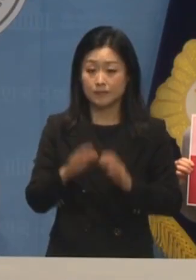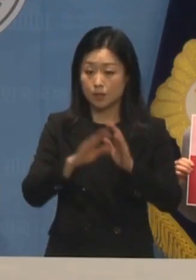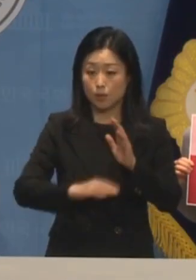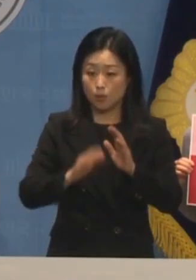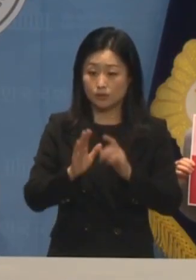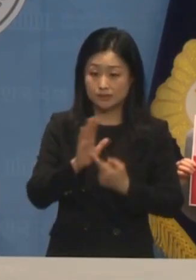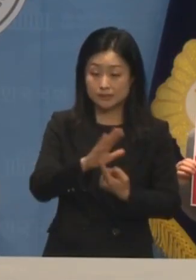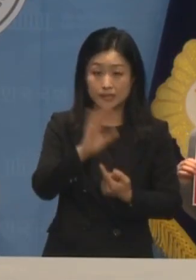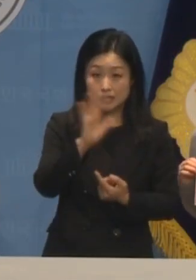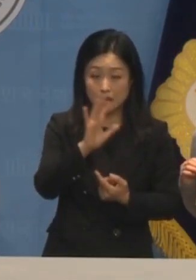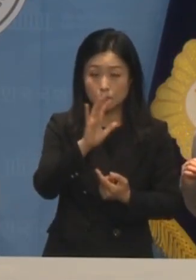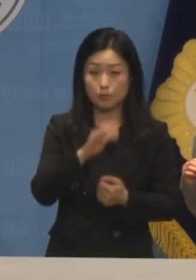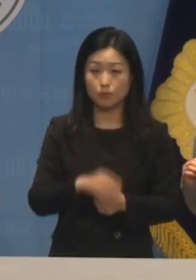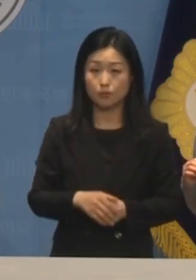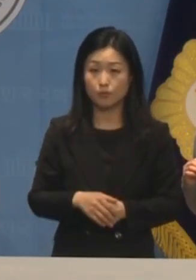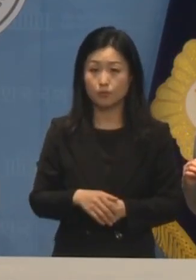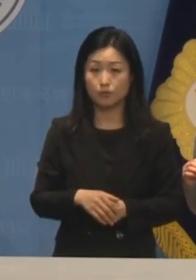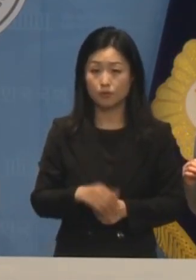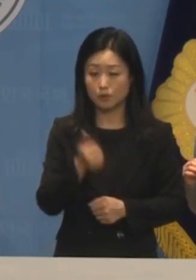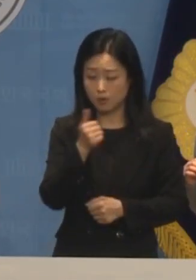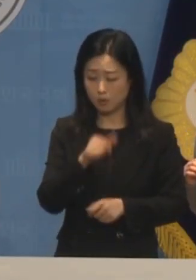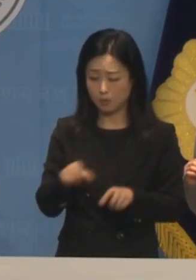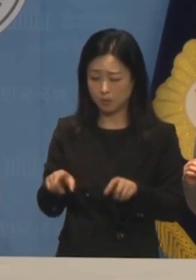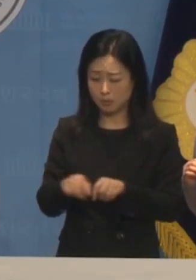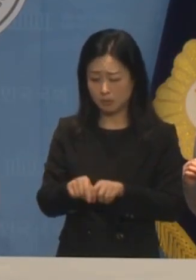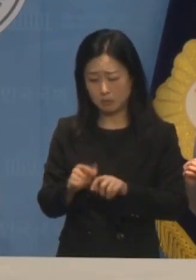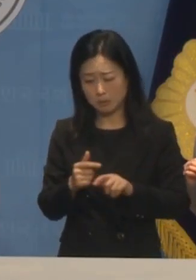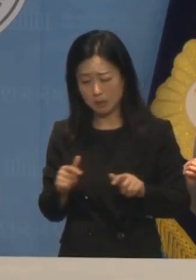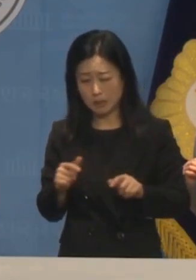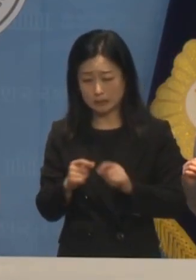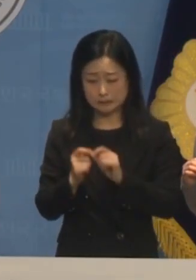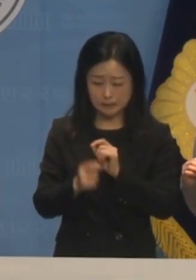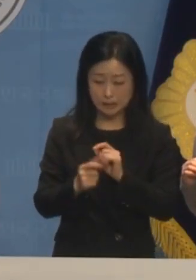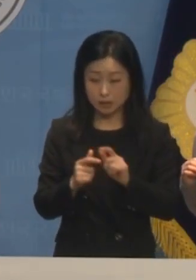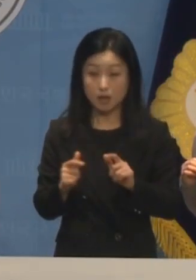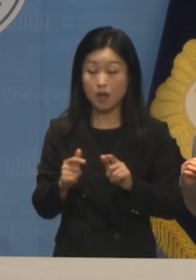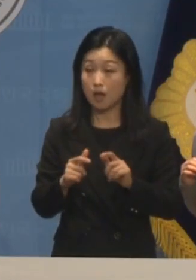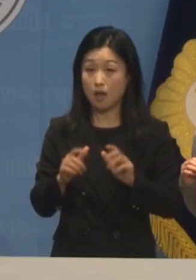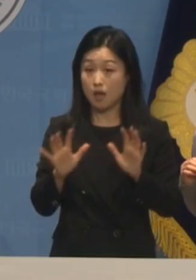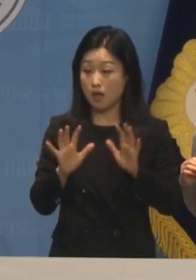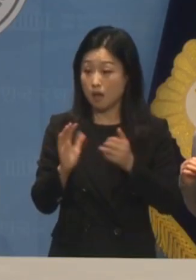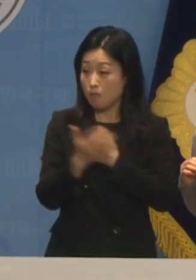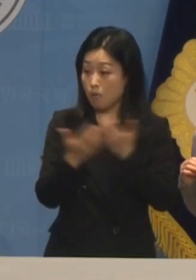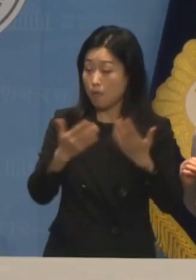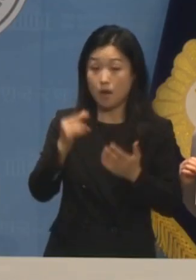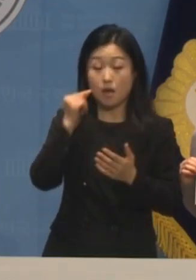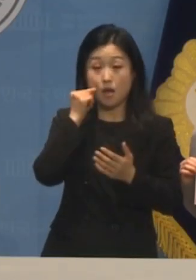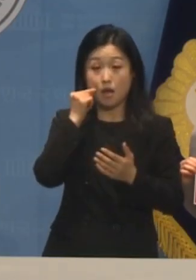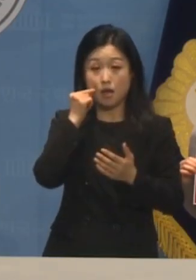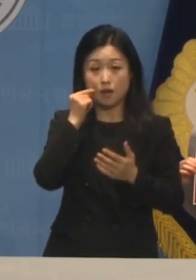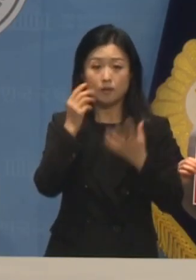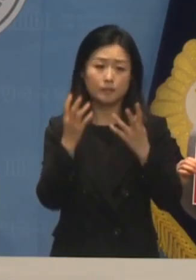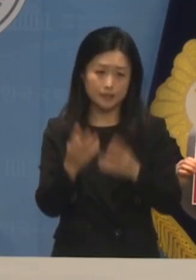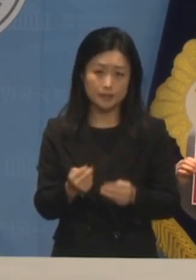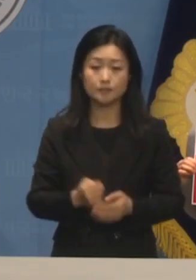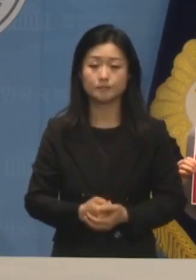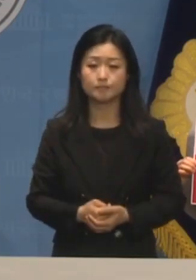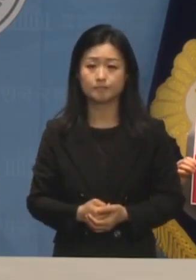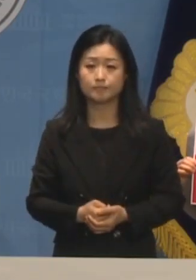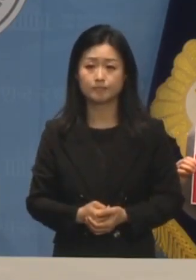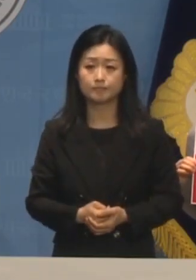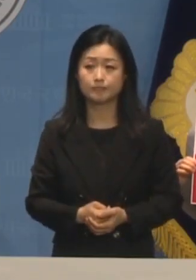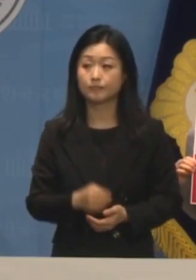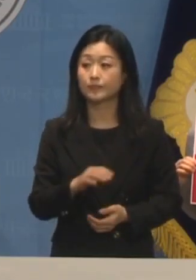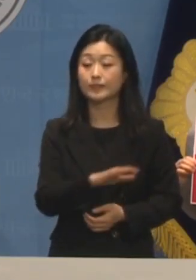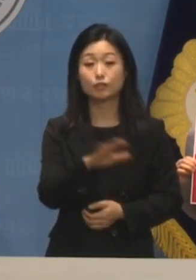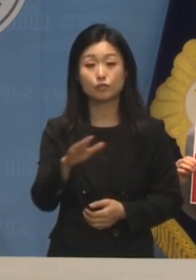알선 및 사인간 거래로 법과 제도에서 배제되어 최소한의 보호도 받지 못하고 있습니다.